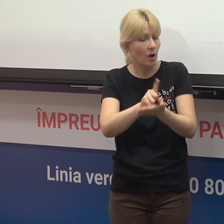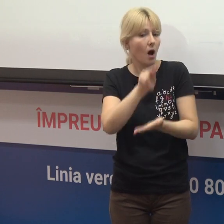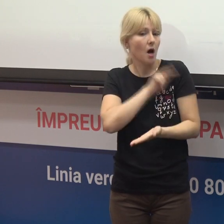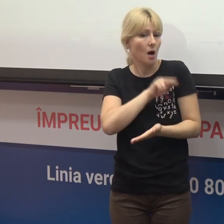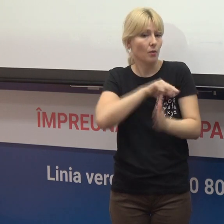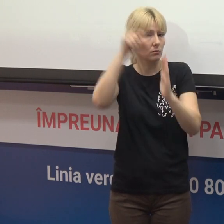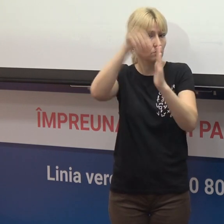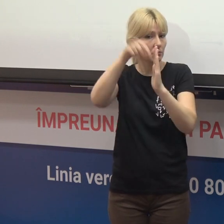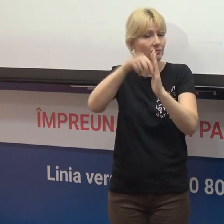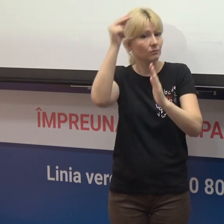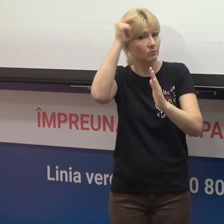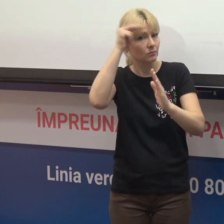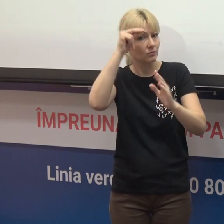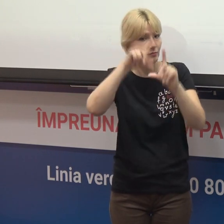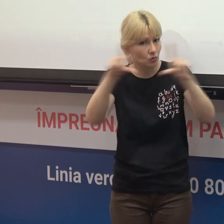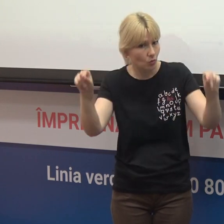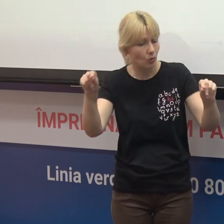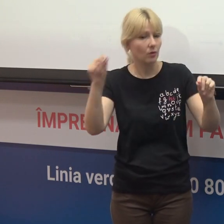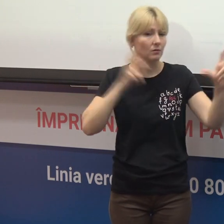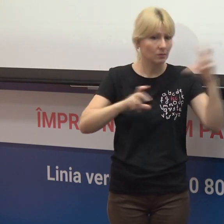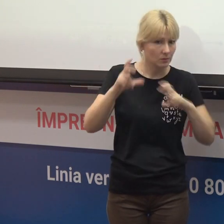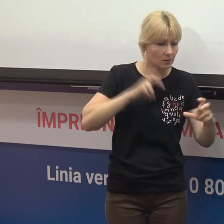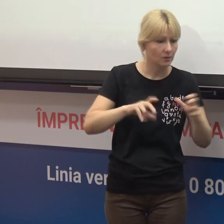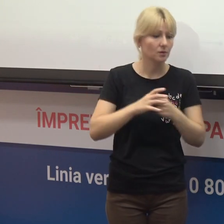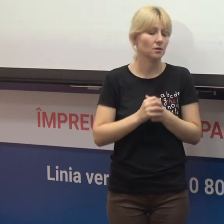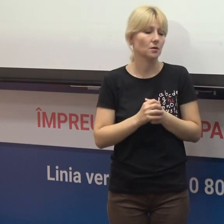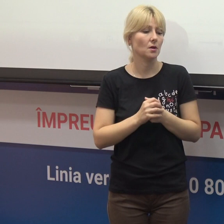din cadrul instituțiilor de învățământ și